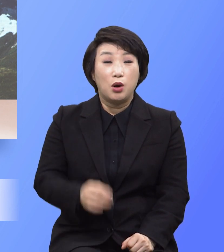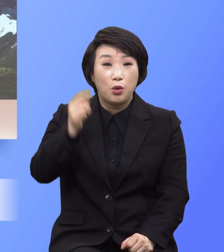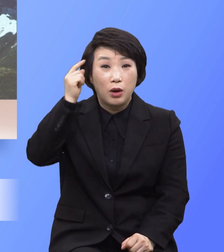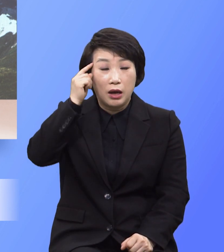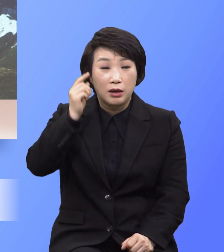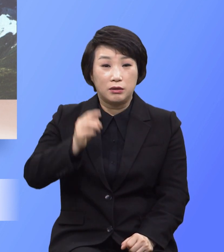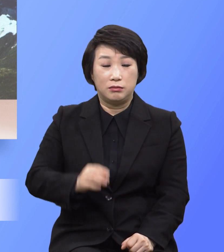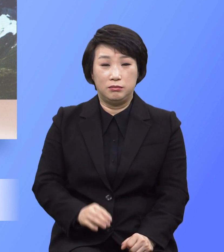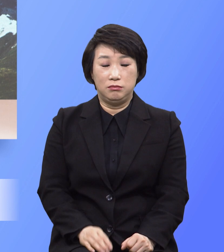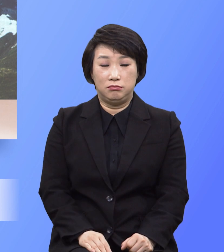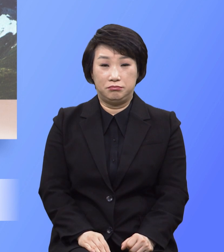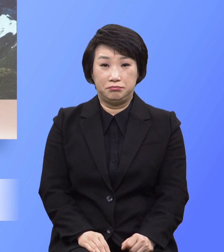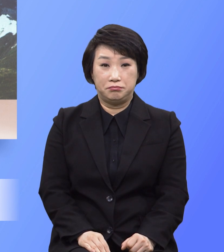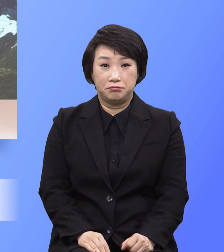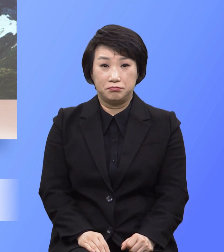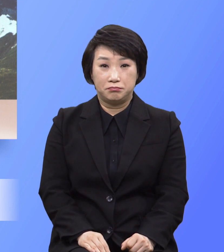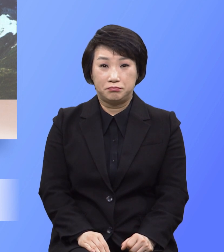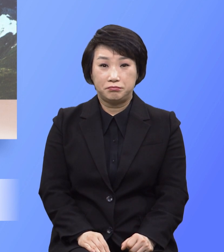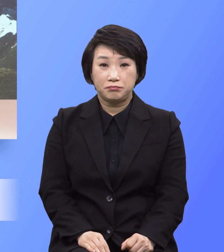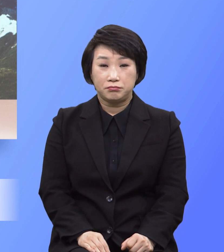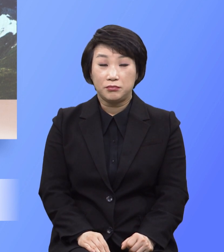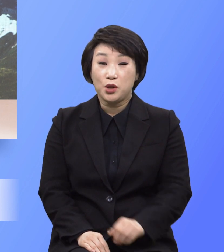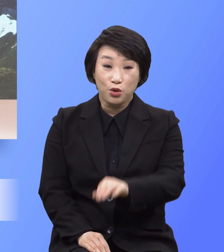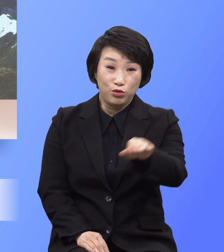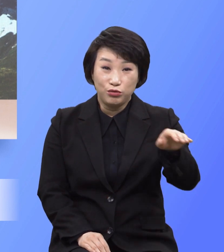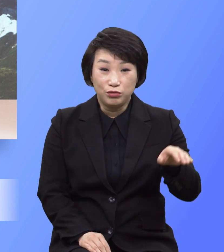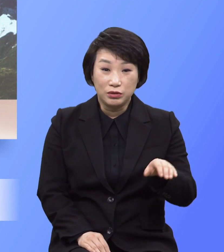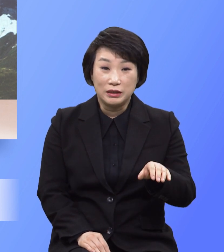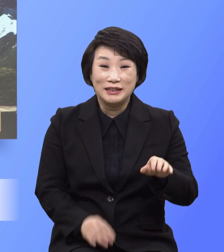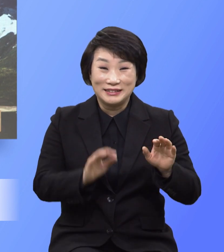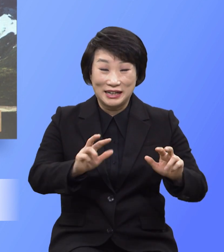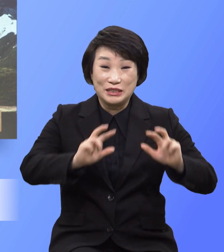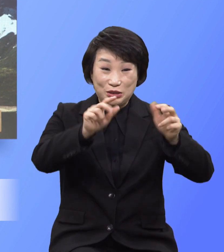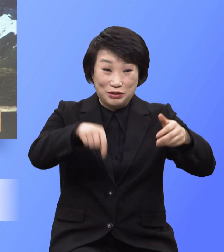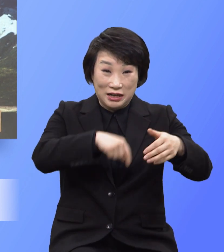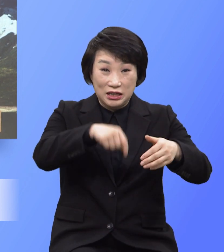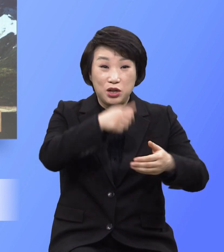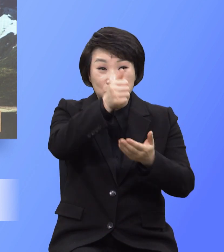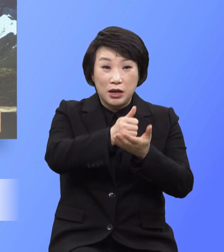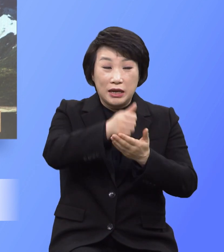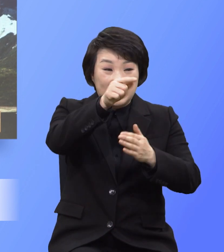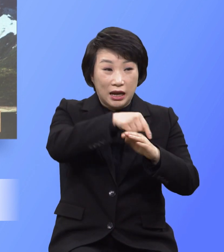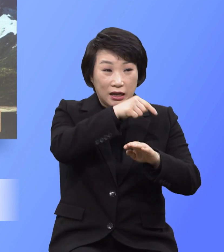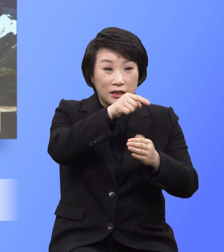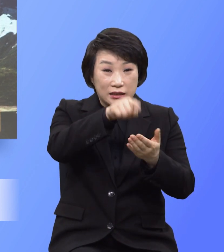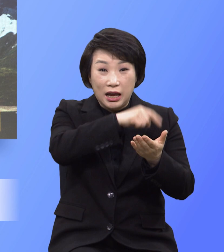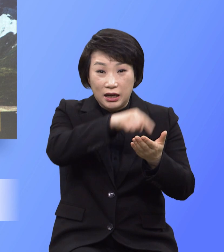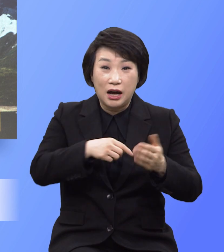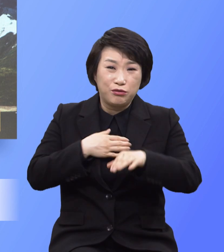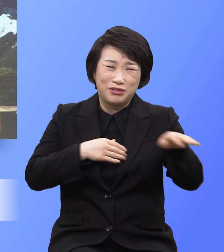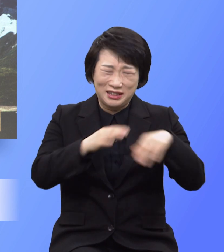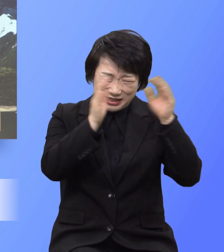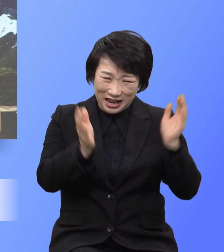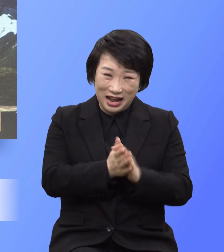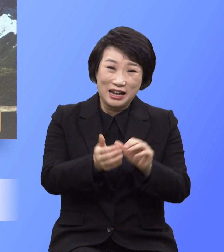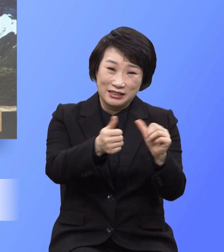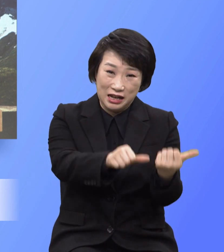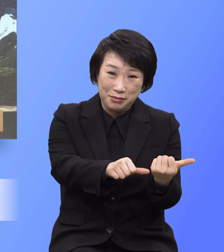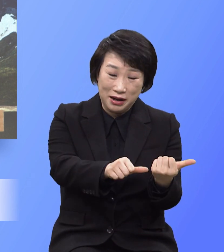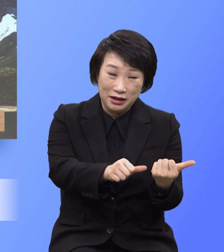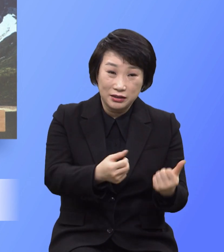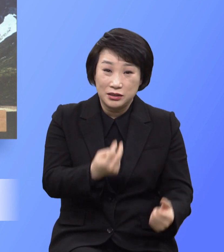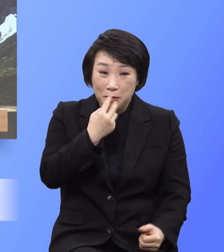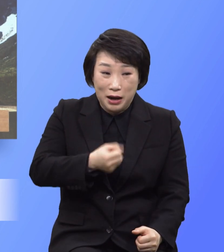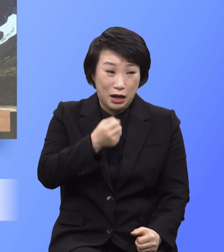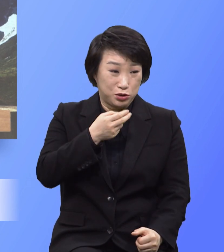왜? 보세요. 우리는 이 지구상의 죄값으로 다 사망밖에 없지 생명이